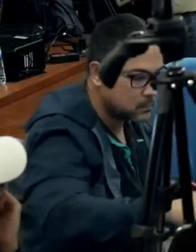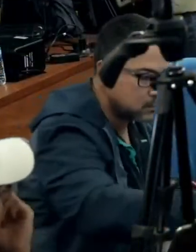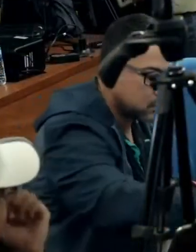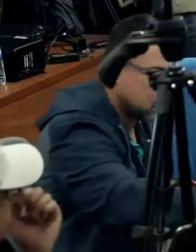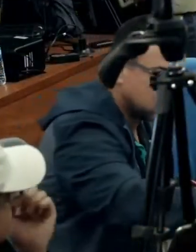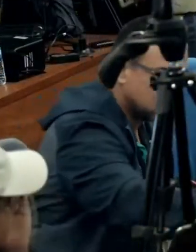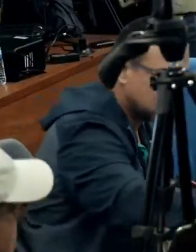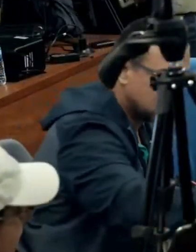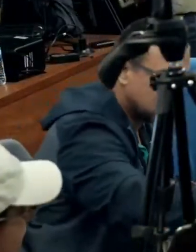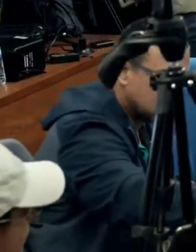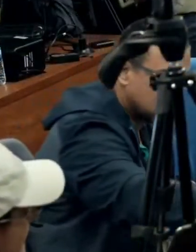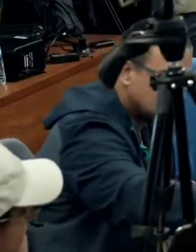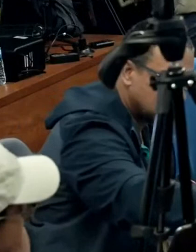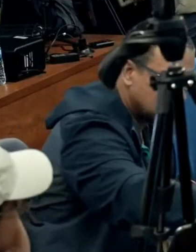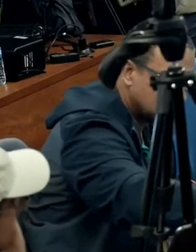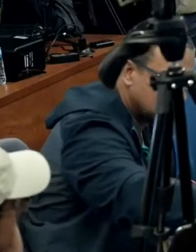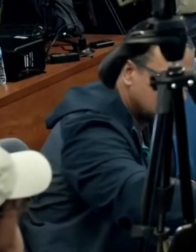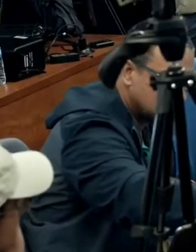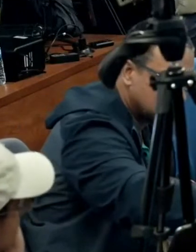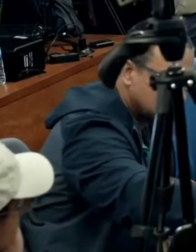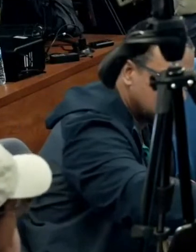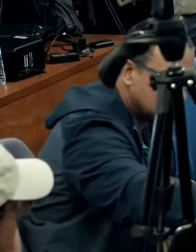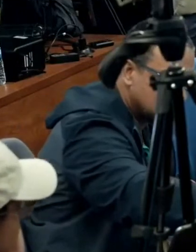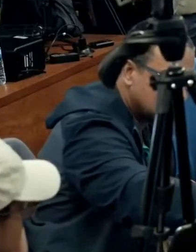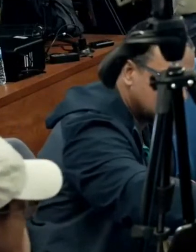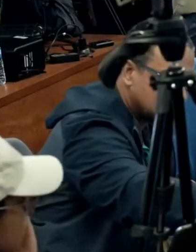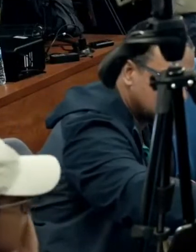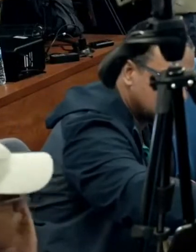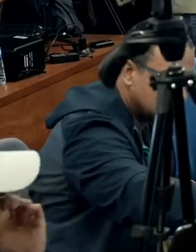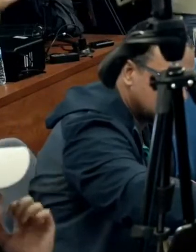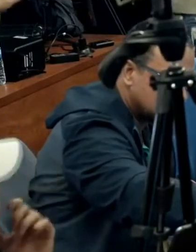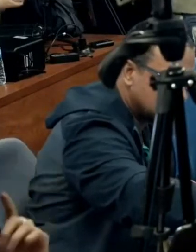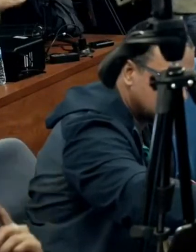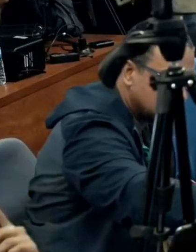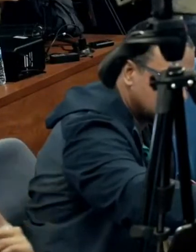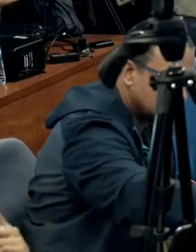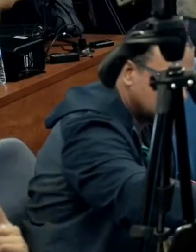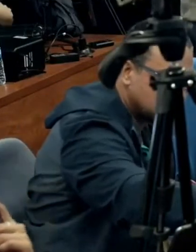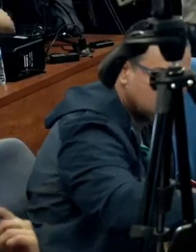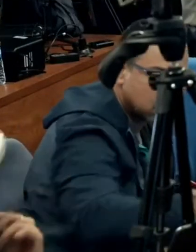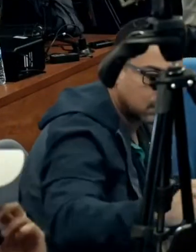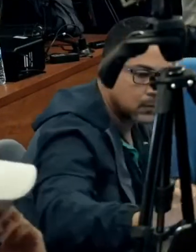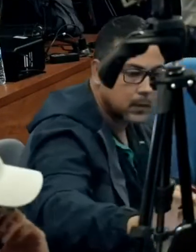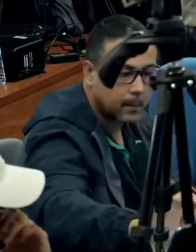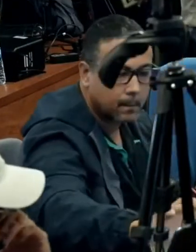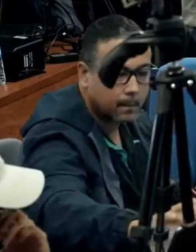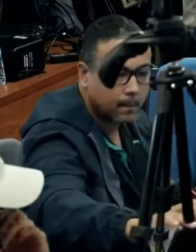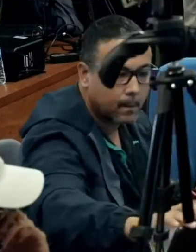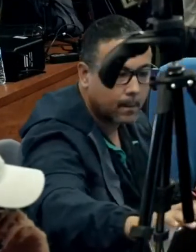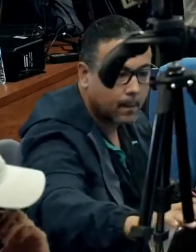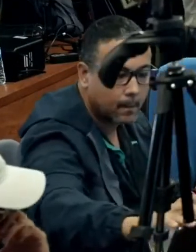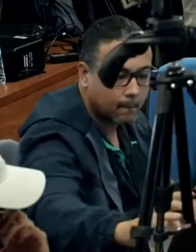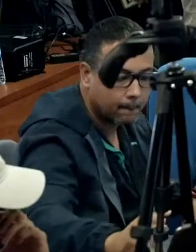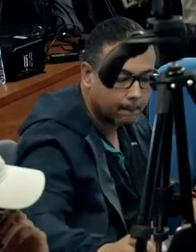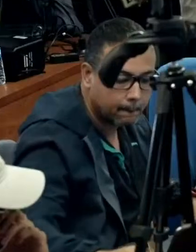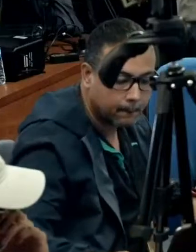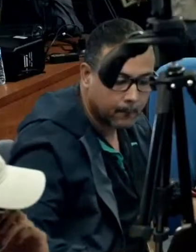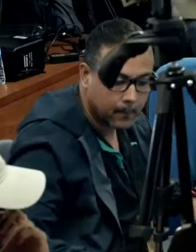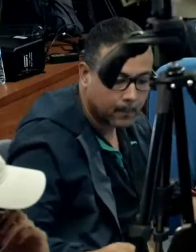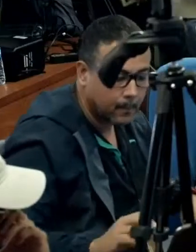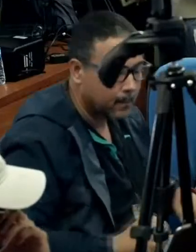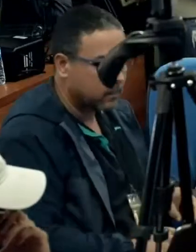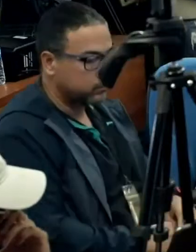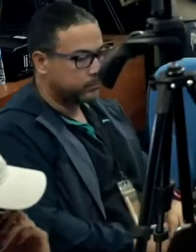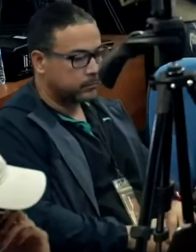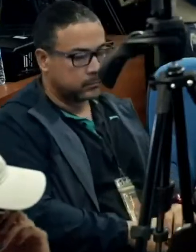Gobernador, hablando de María, yo le pregunto, ¿usted entiende que hoy estamos mejor